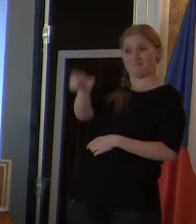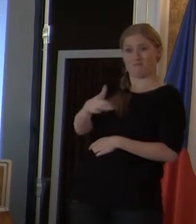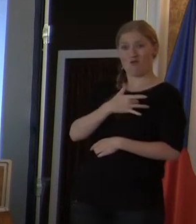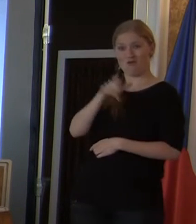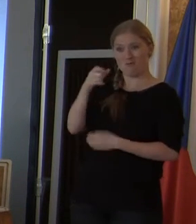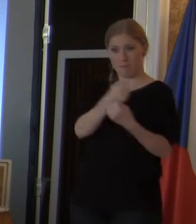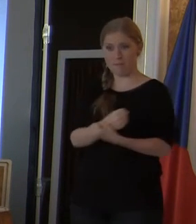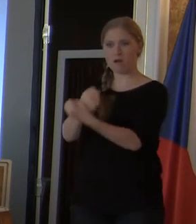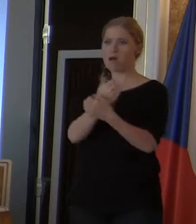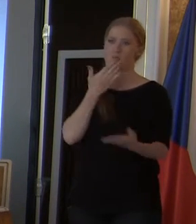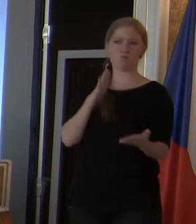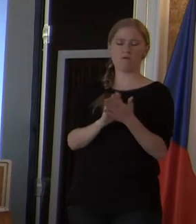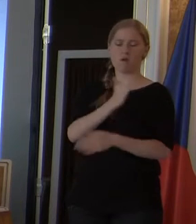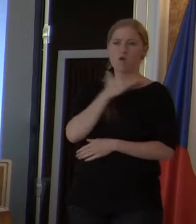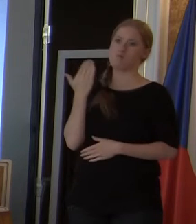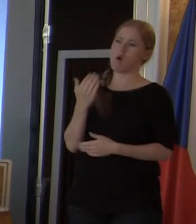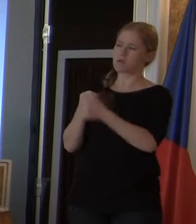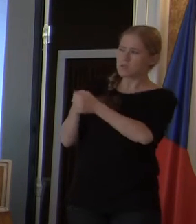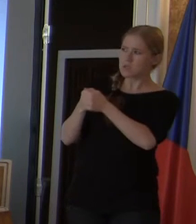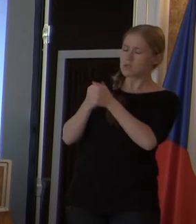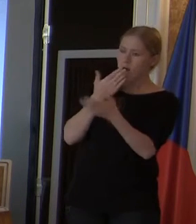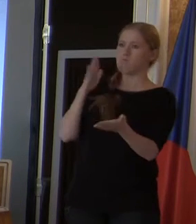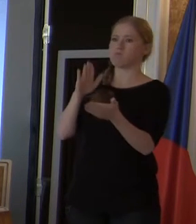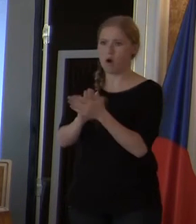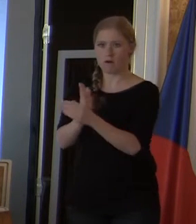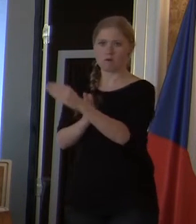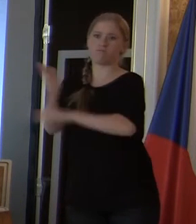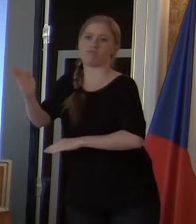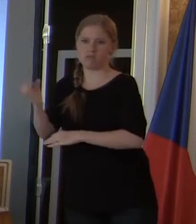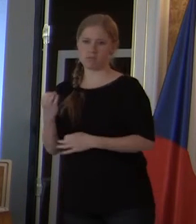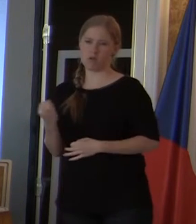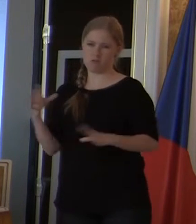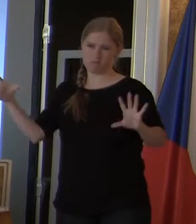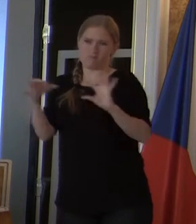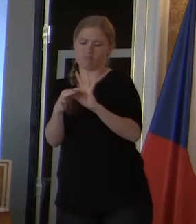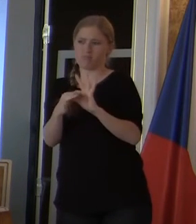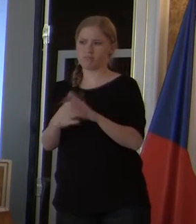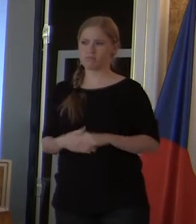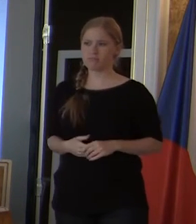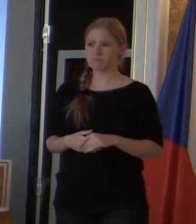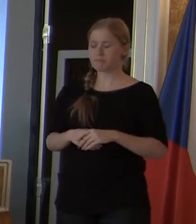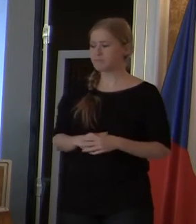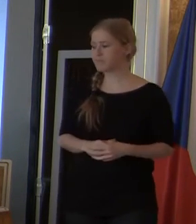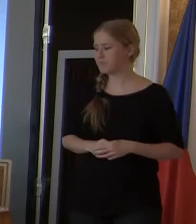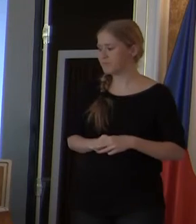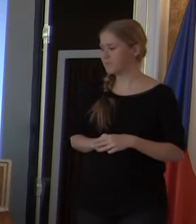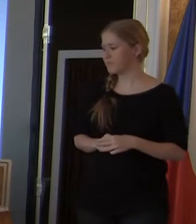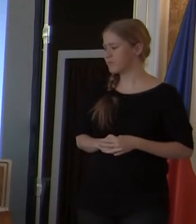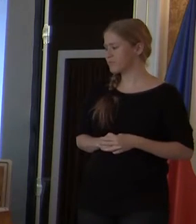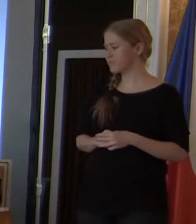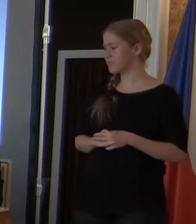se podařilo v letošním roce udělat obrovský kus práce právě pro oblast inkluze.